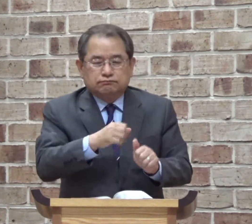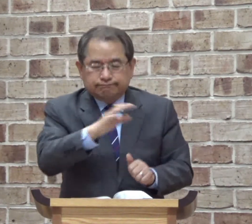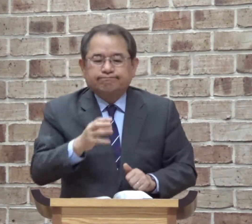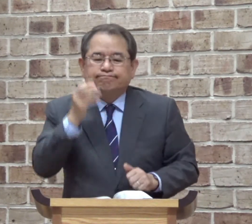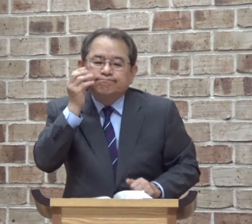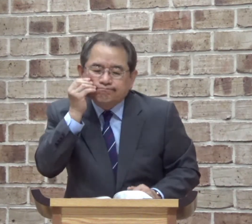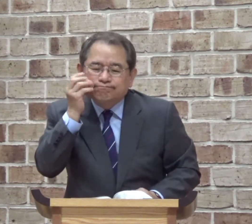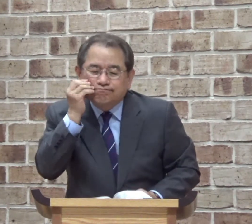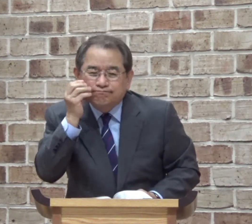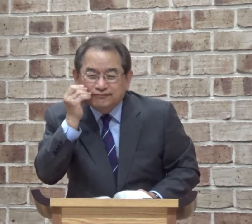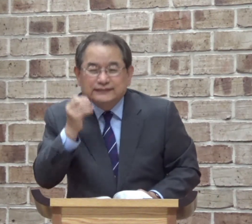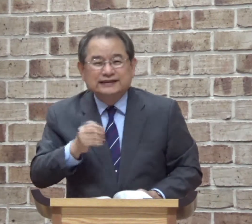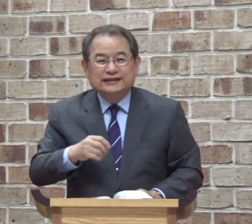대접받기보다는 섬기려고 노력함.